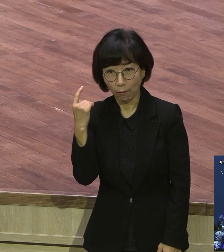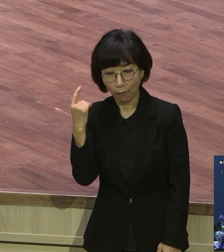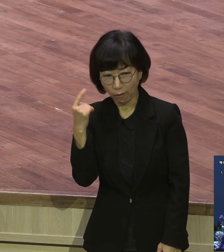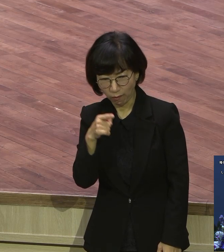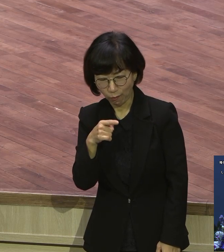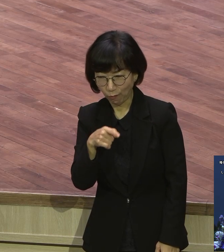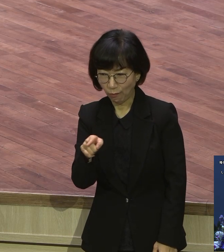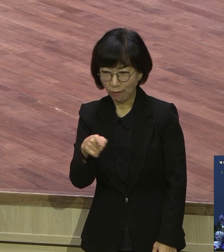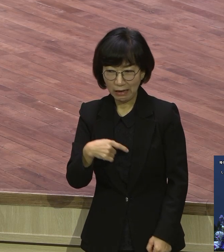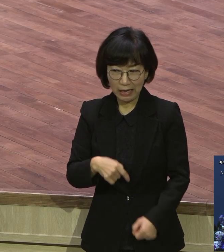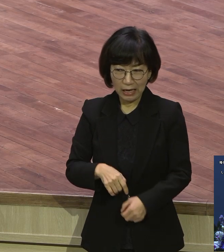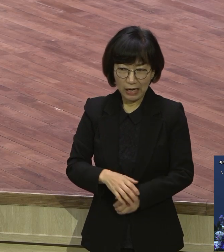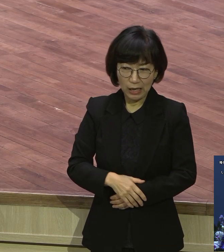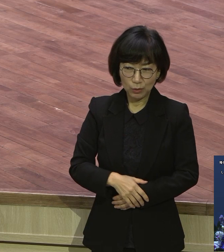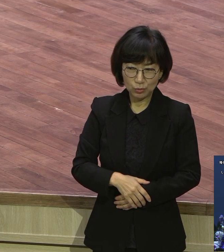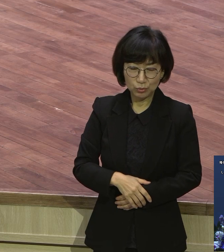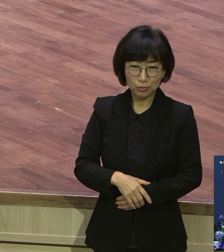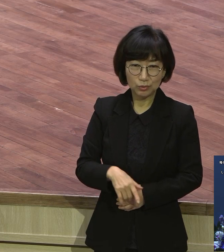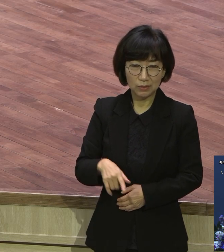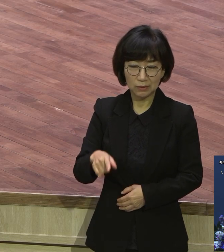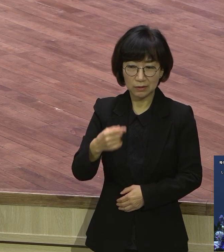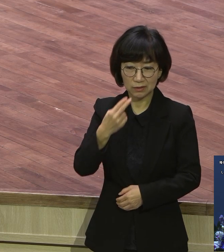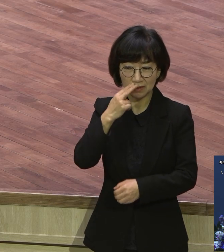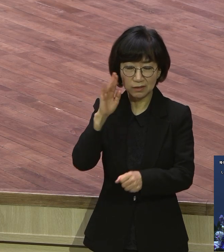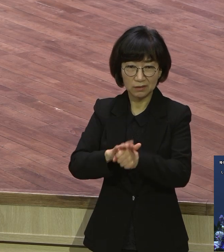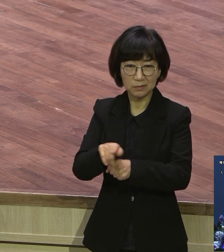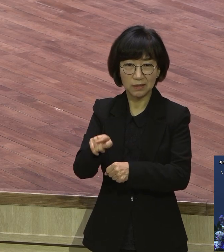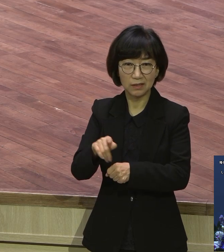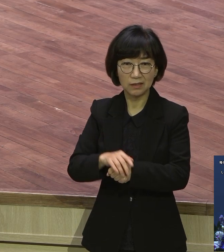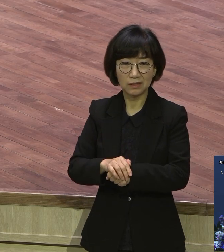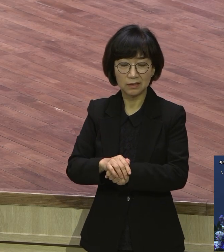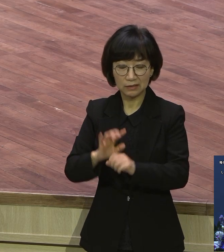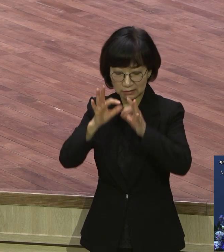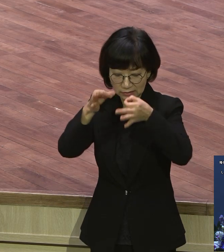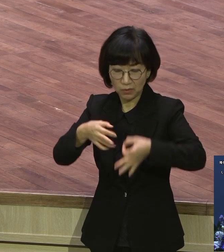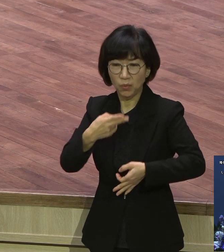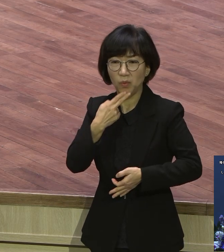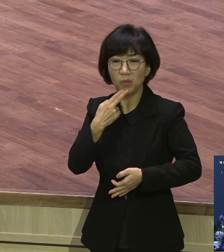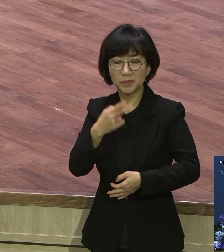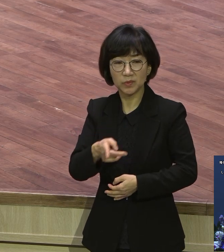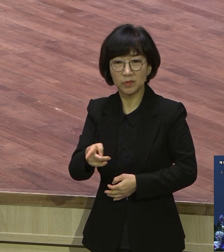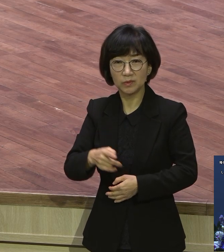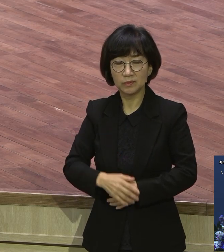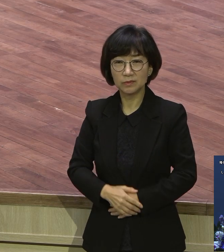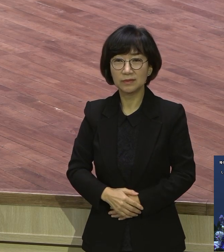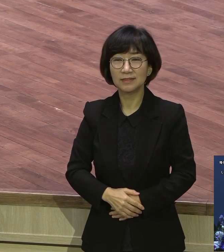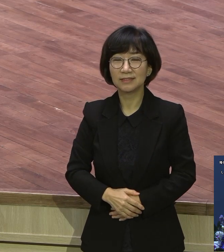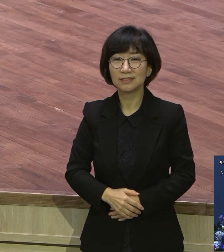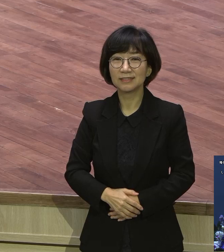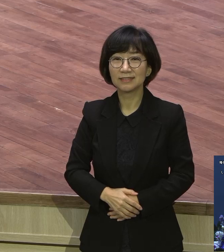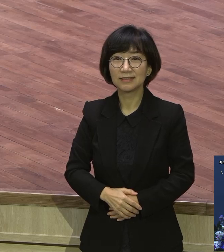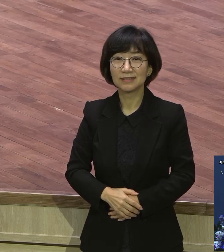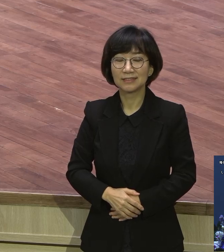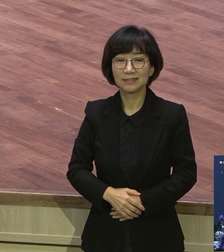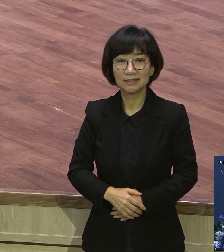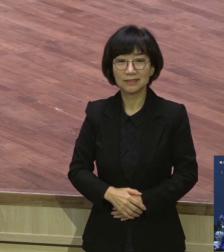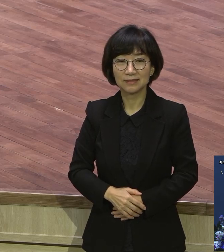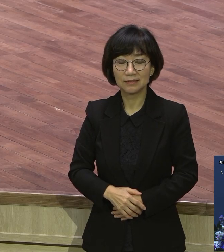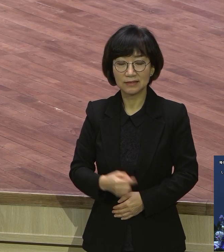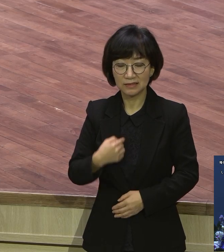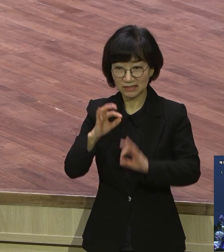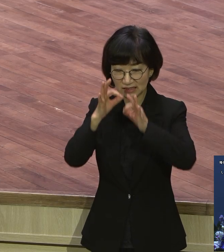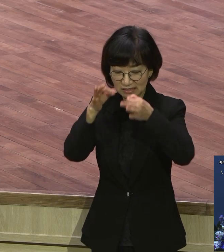이 사람 진짜 간땡이 크네 지 주제를 파악 못하네 지가 얼마나 성격이